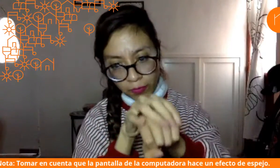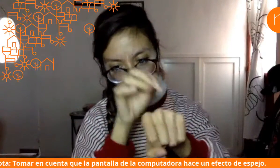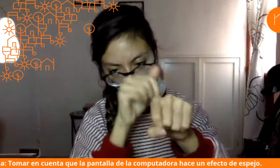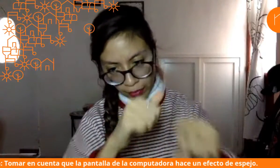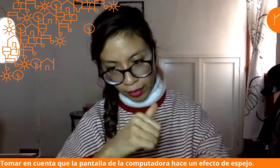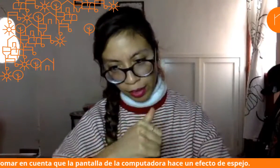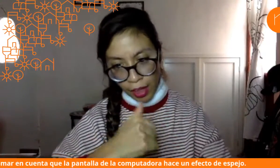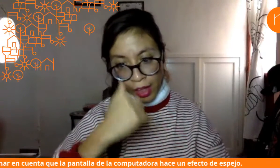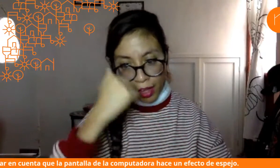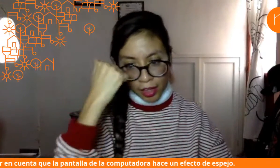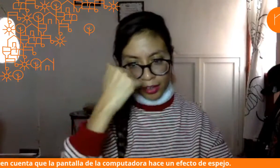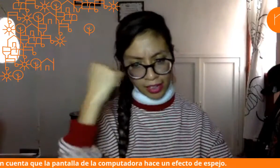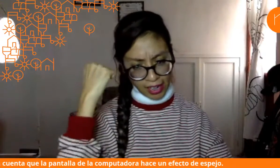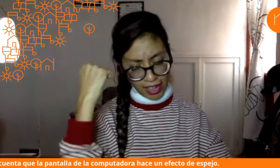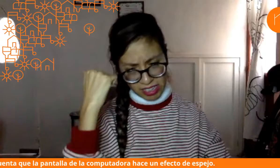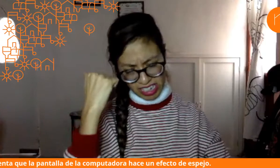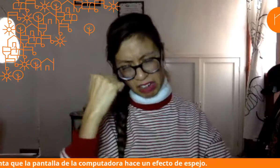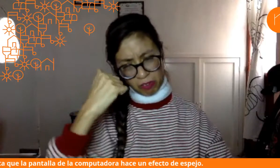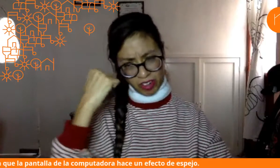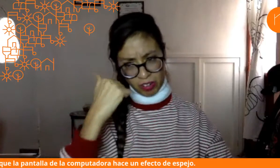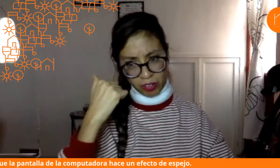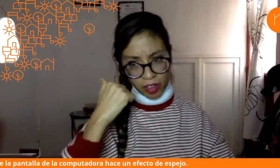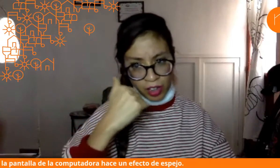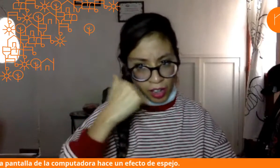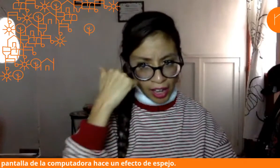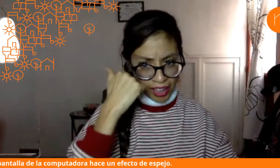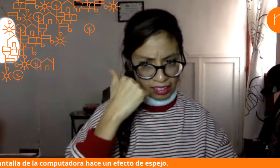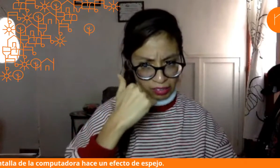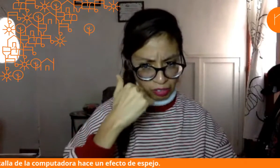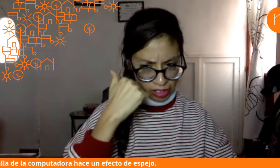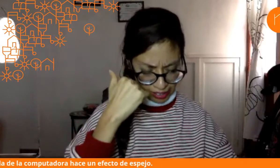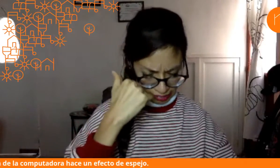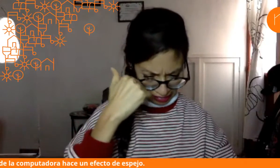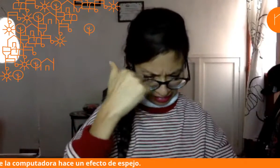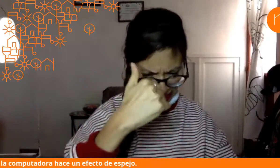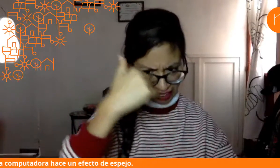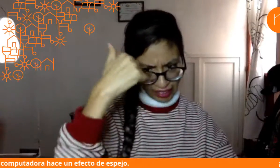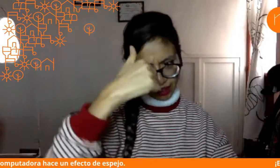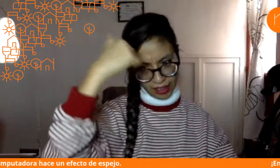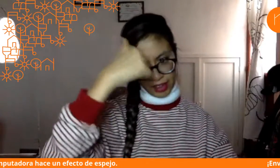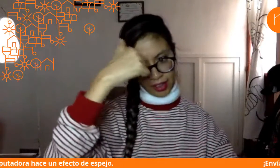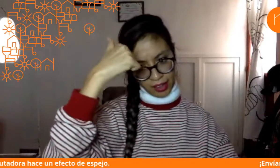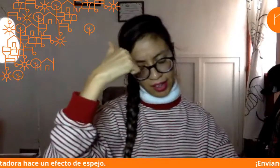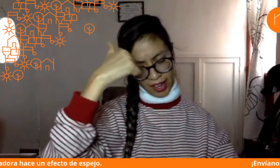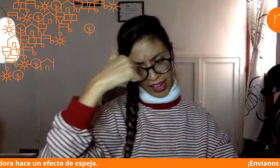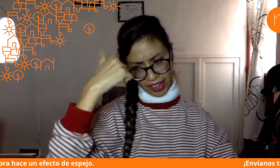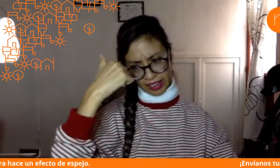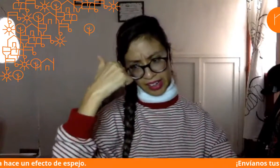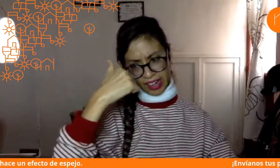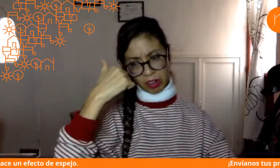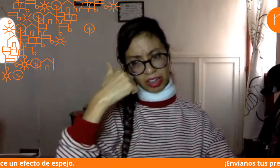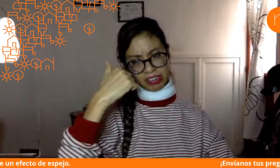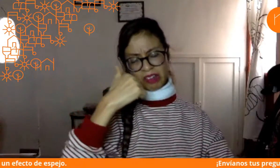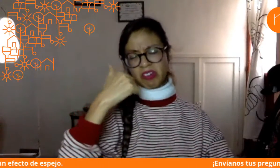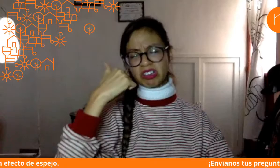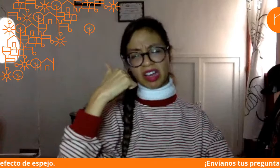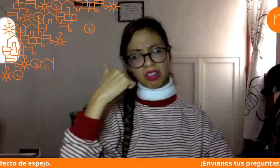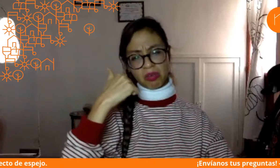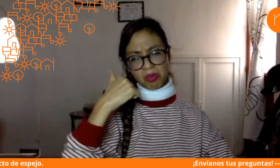pie. Derecha, bueno, hacemos la seña del lado que estemos. Yo me voy a